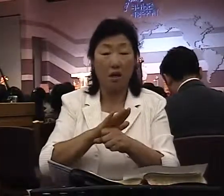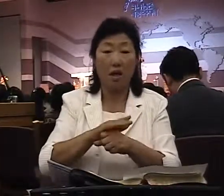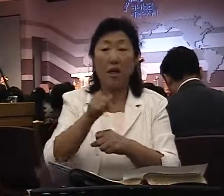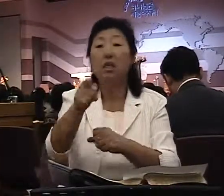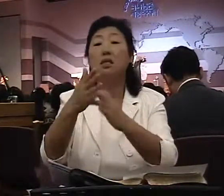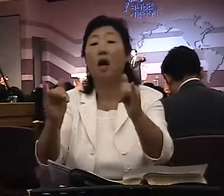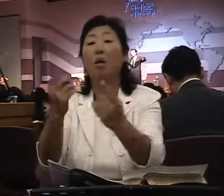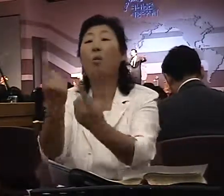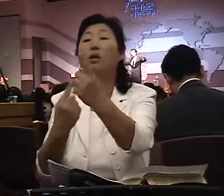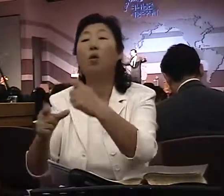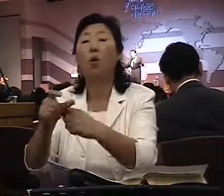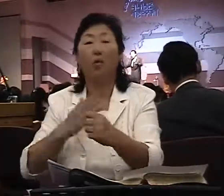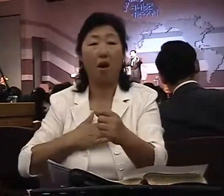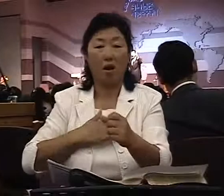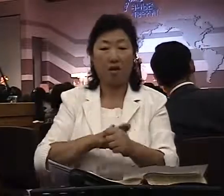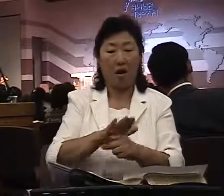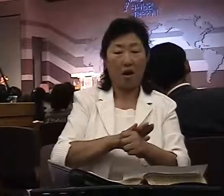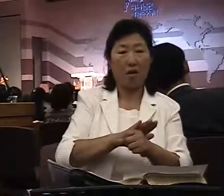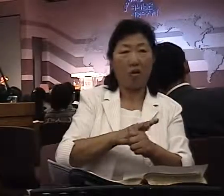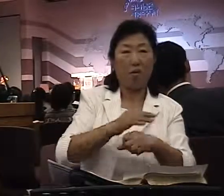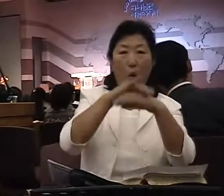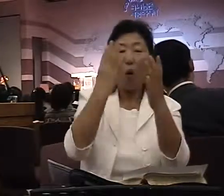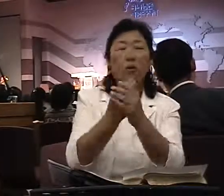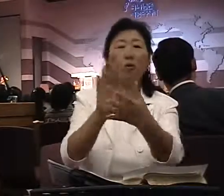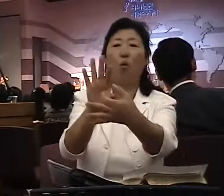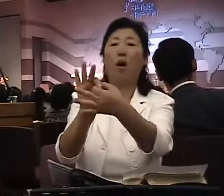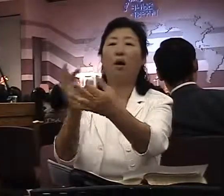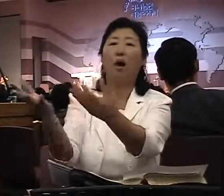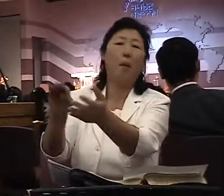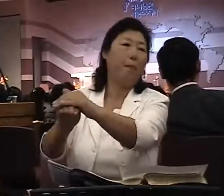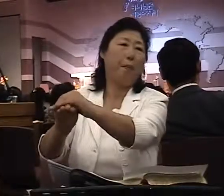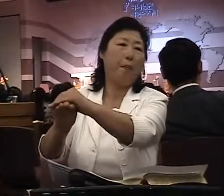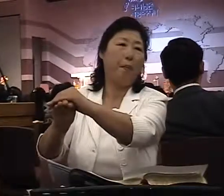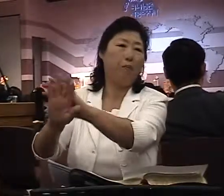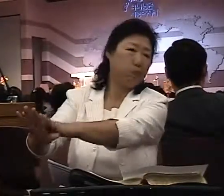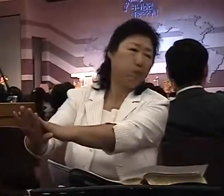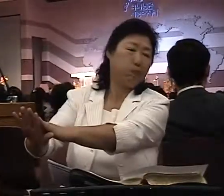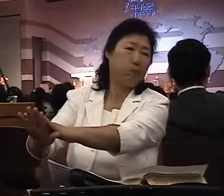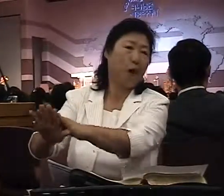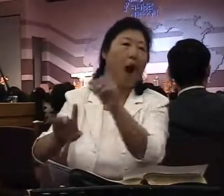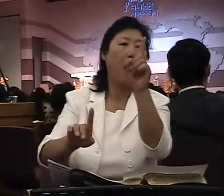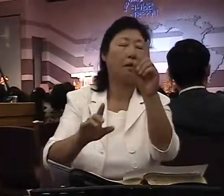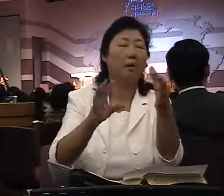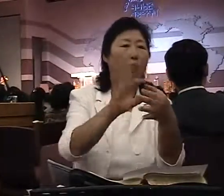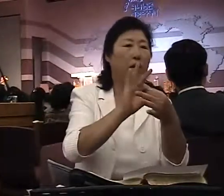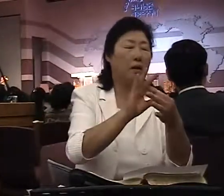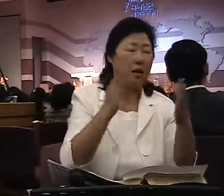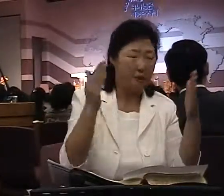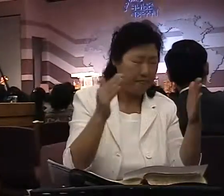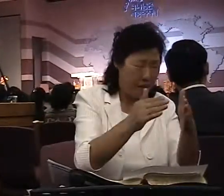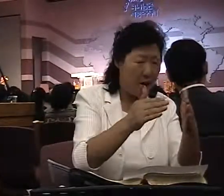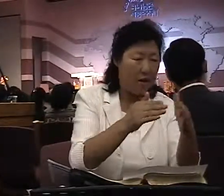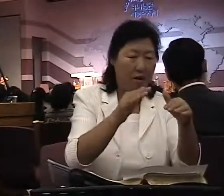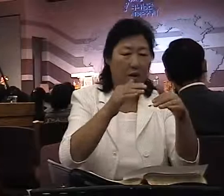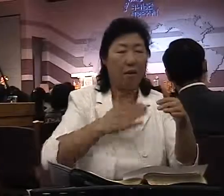다른 관계를 접어놓고 이 한 관계에 집중할 수 있겠네. 다른 모든 것보다 나를 더 사랑할 수